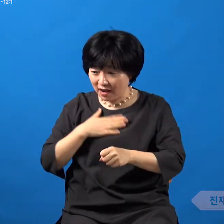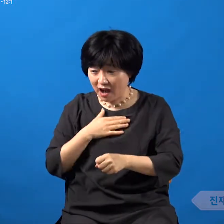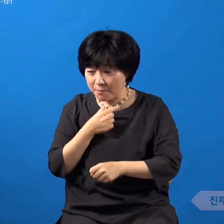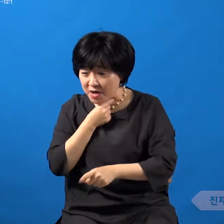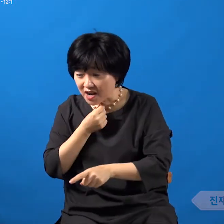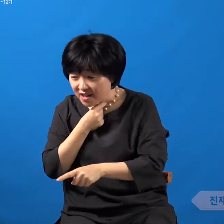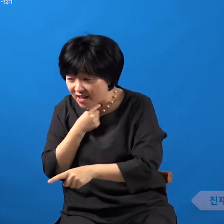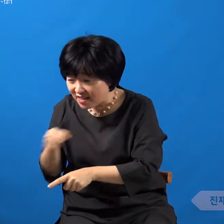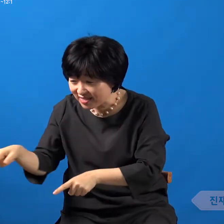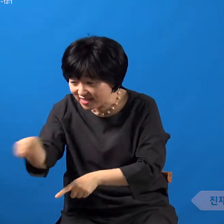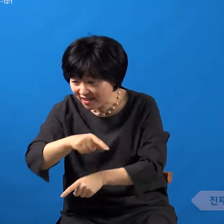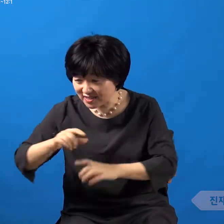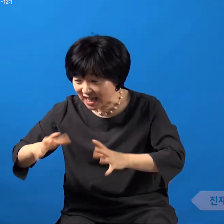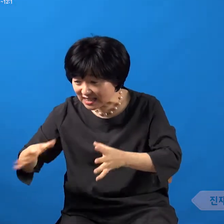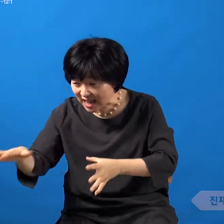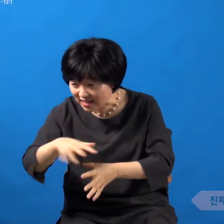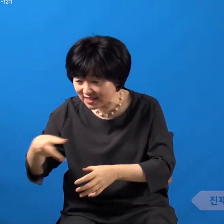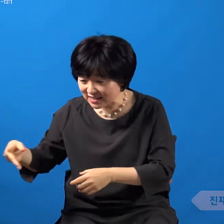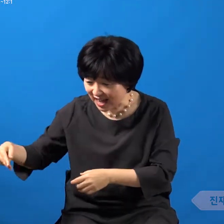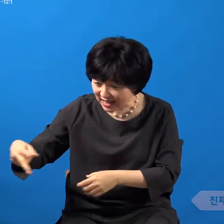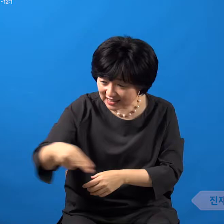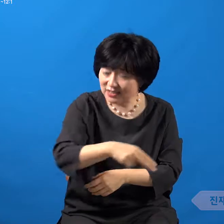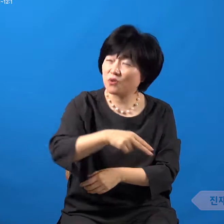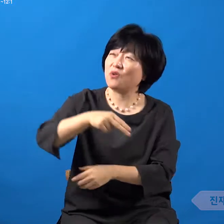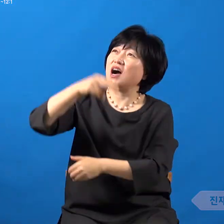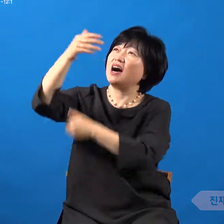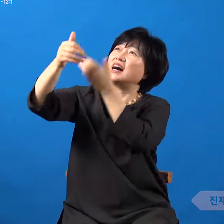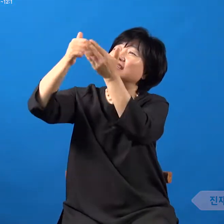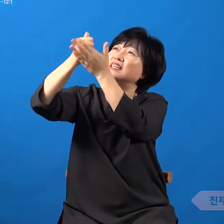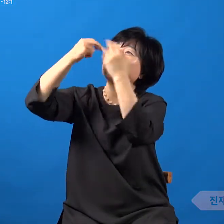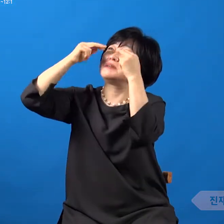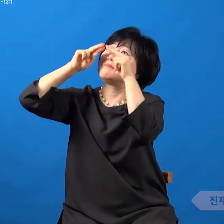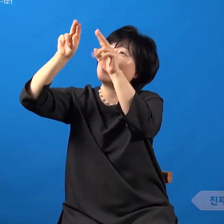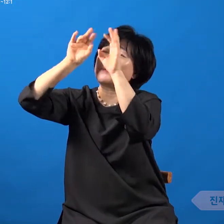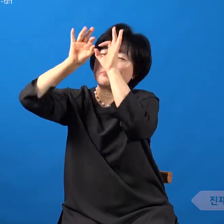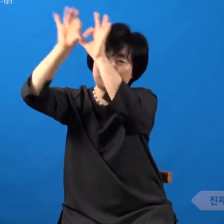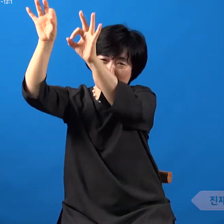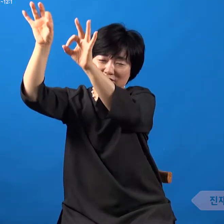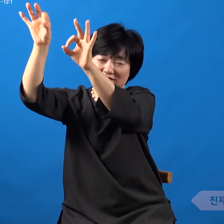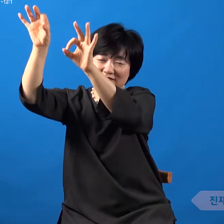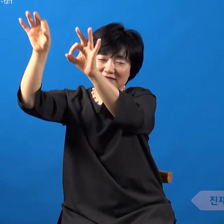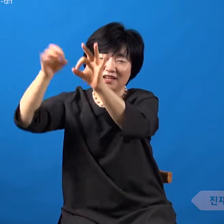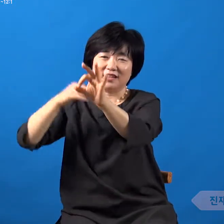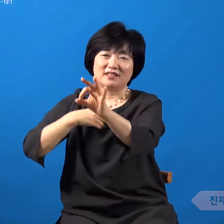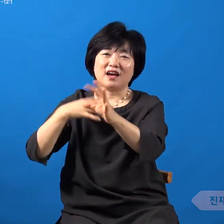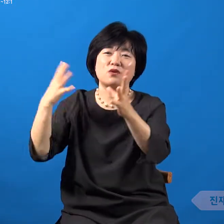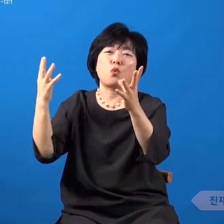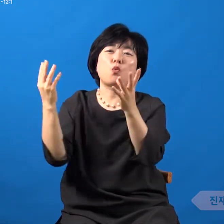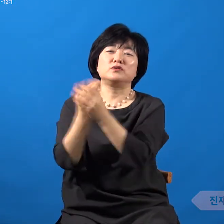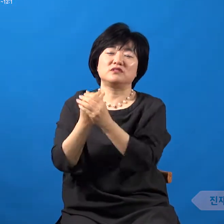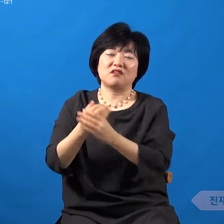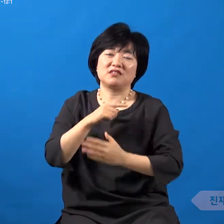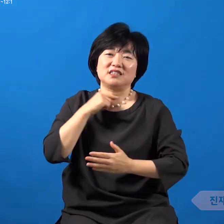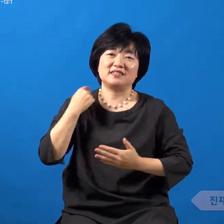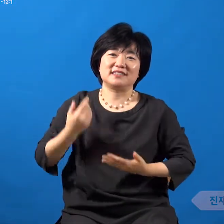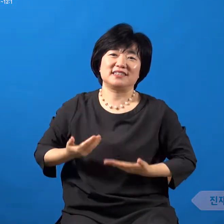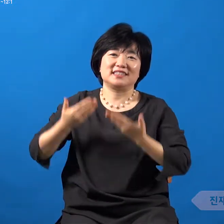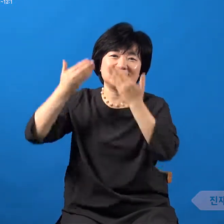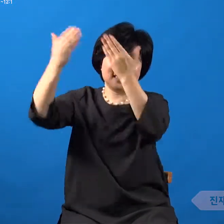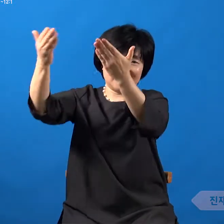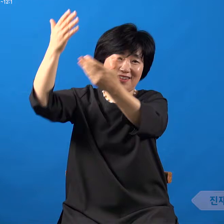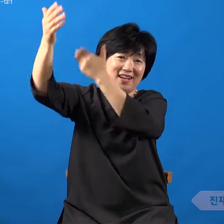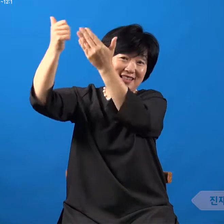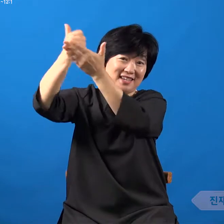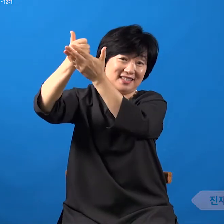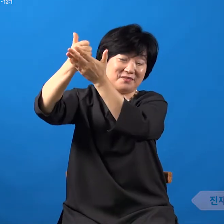바라보기 시작합니다. 하나님의 역사 가운데 나를 온전히 드리는 떠남의 삶을